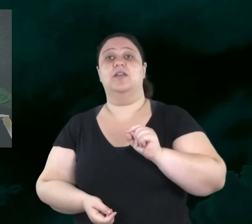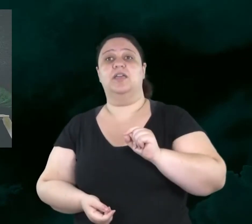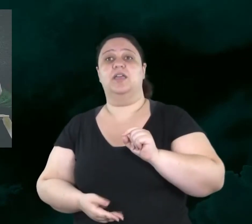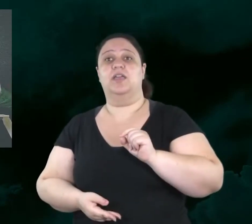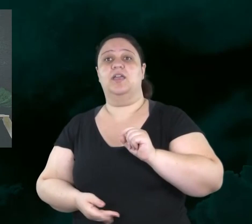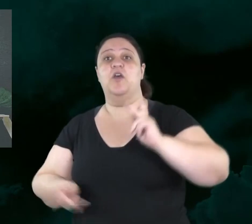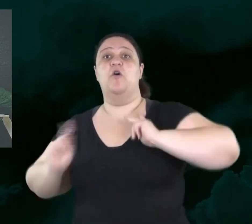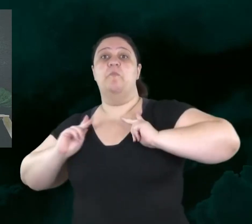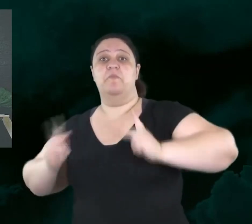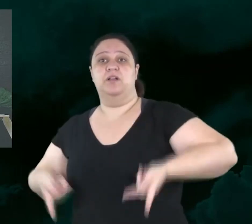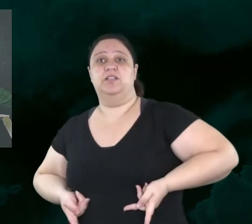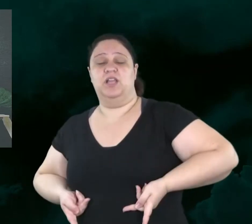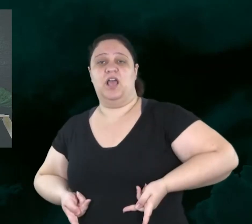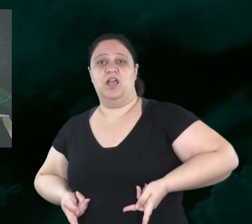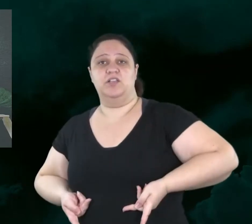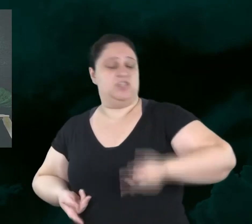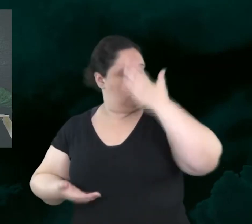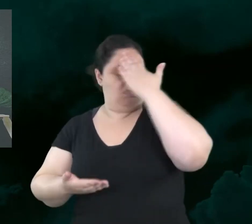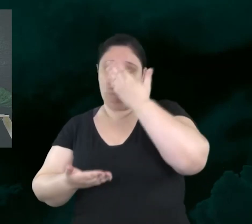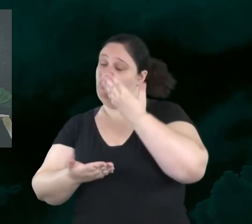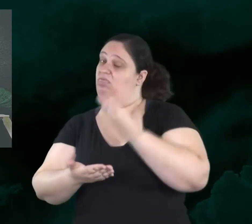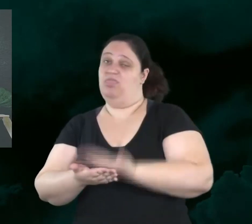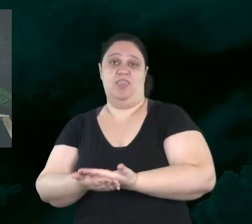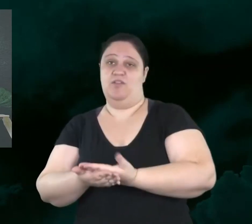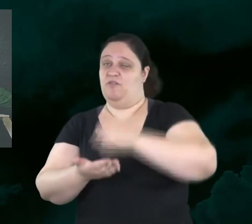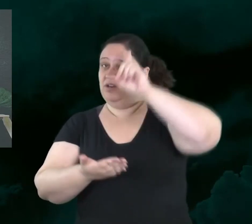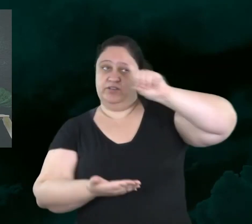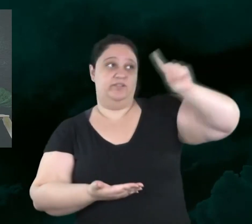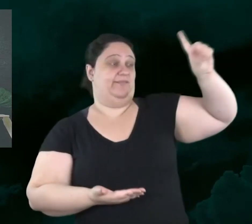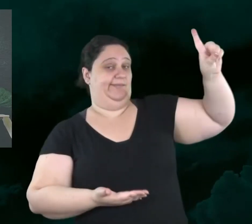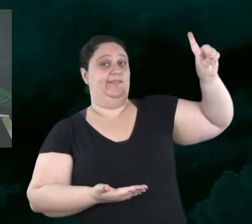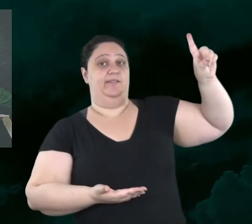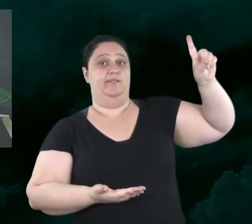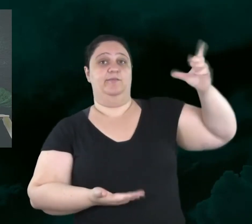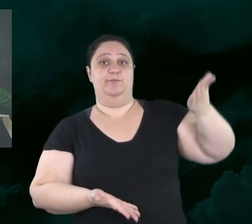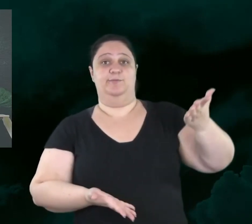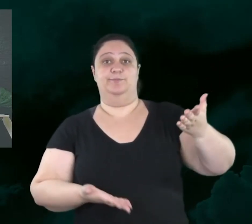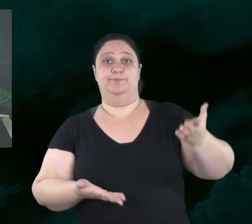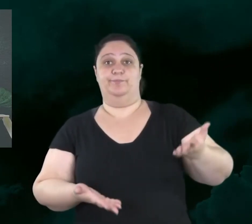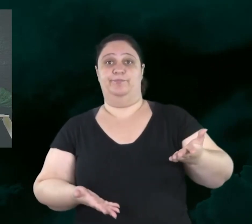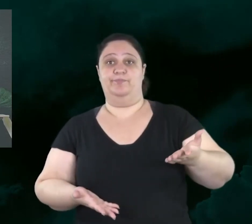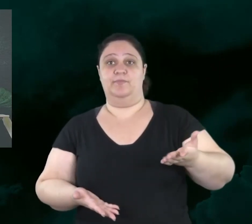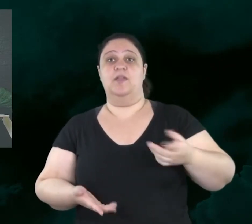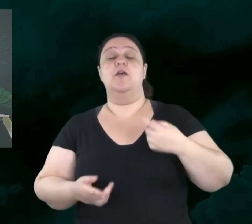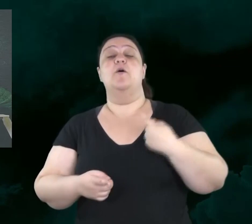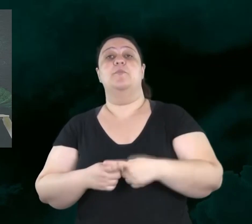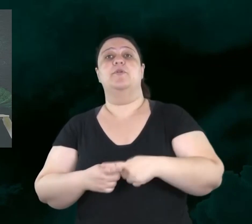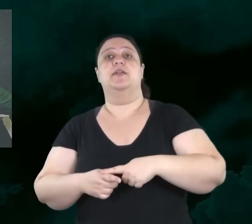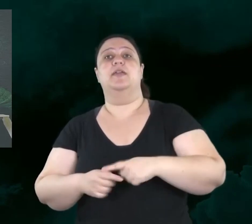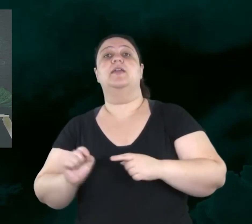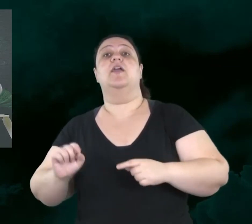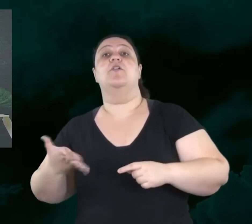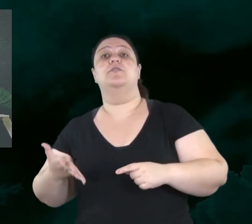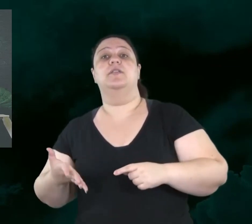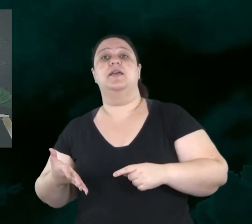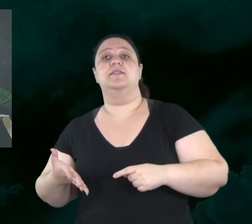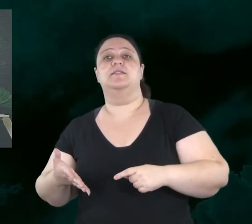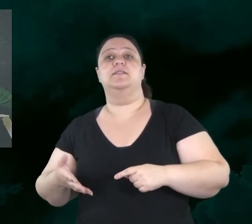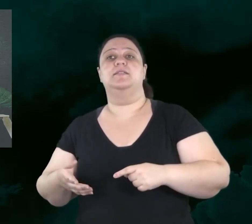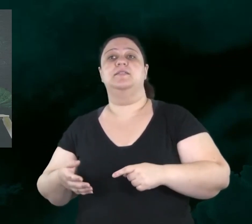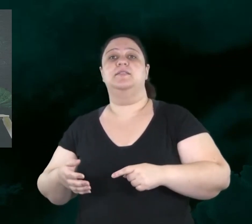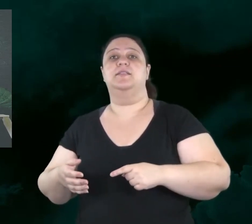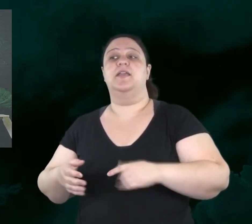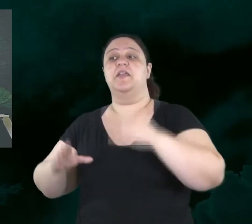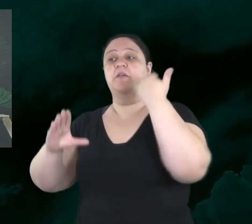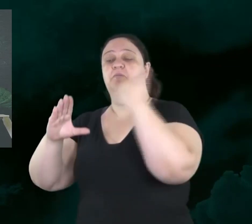homem desacreditar a palavra de Deus, para ele poder distorcer com sofismas,